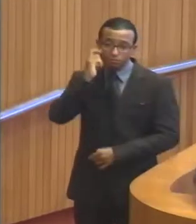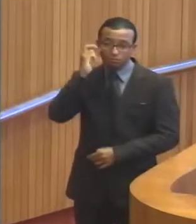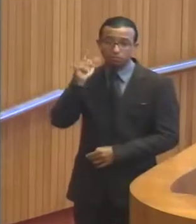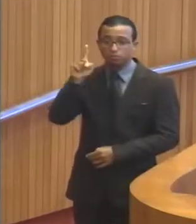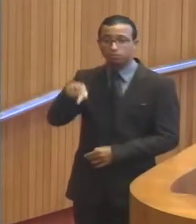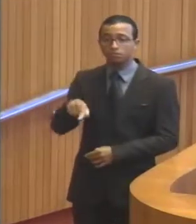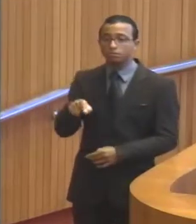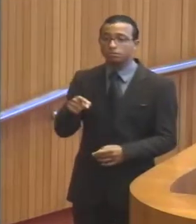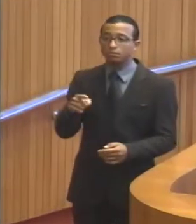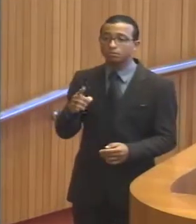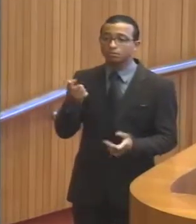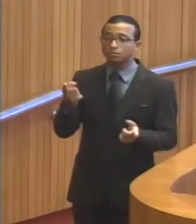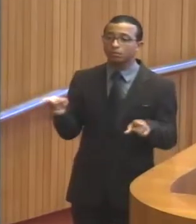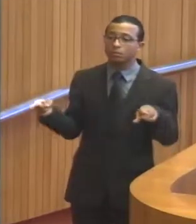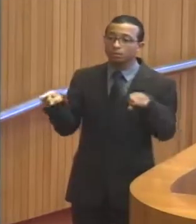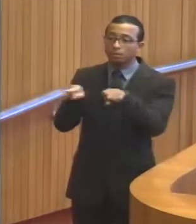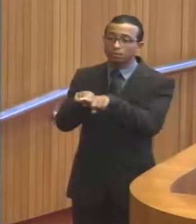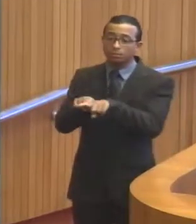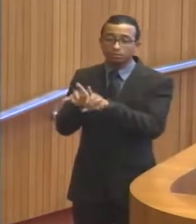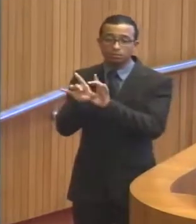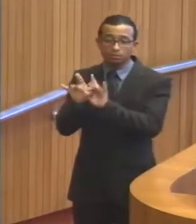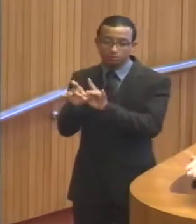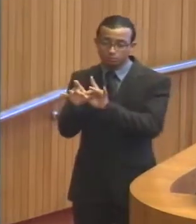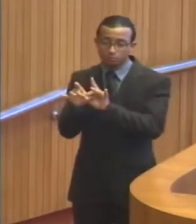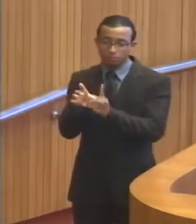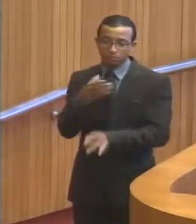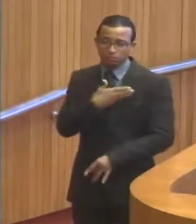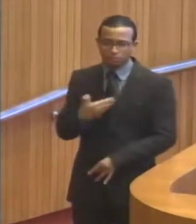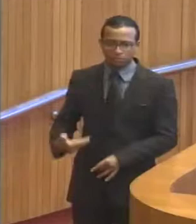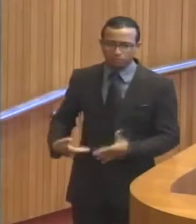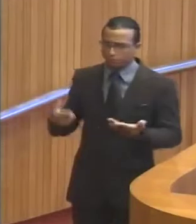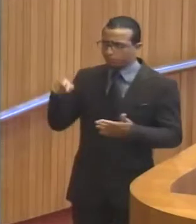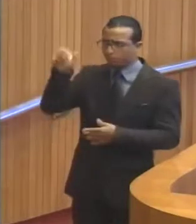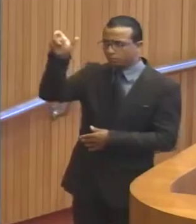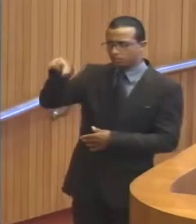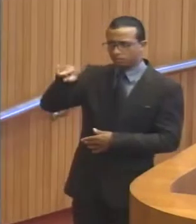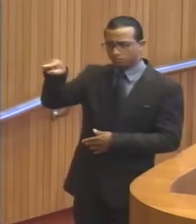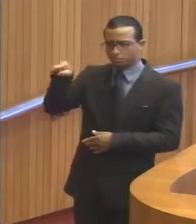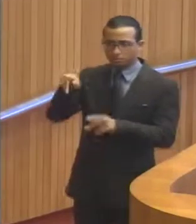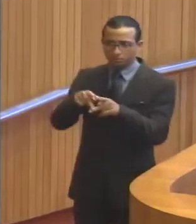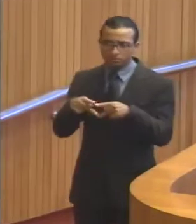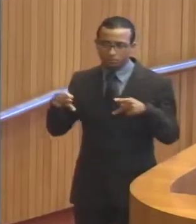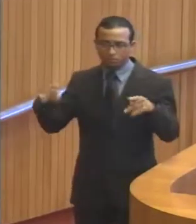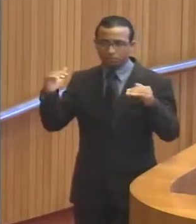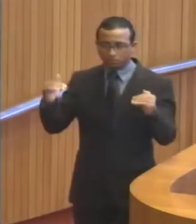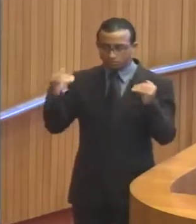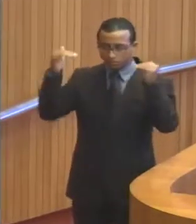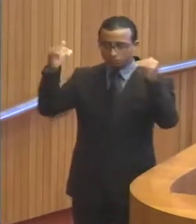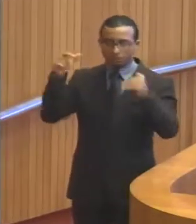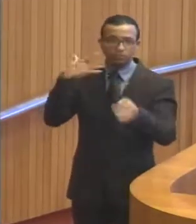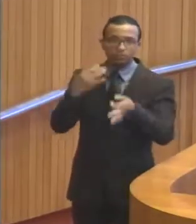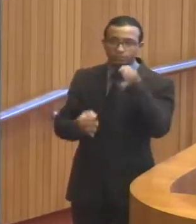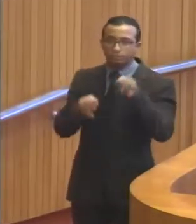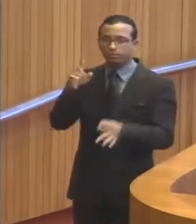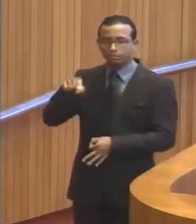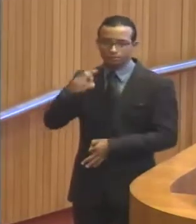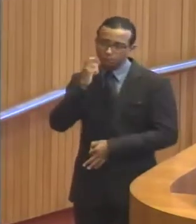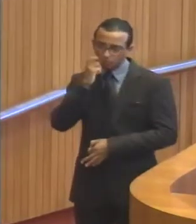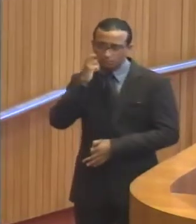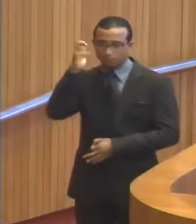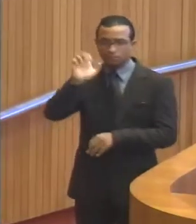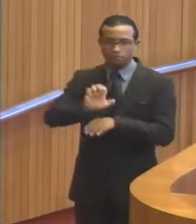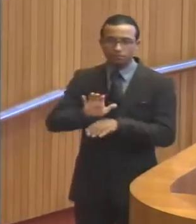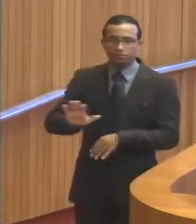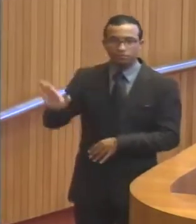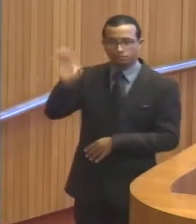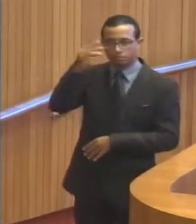braço do governo. Esta procuradora que é Estado de Justiça é uma vergonha para o Estado do Maranhão.